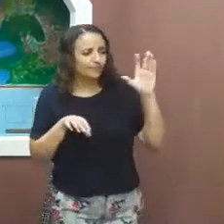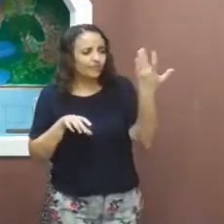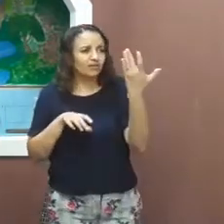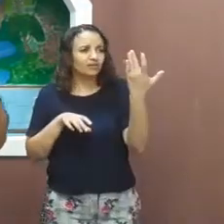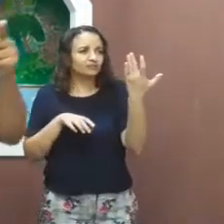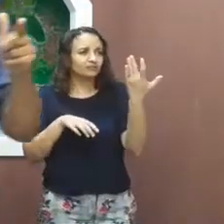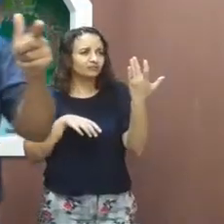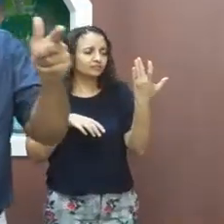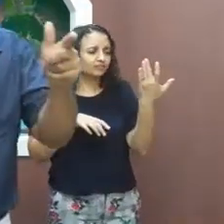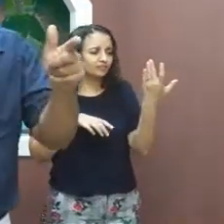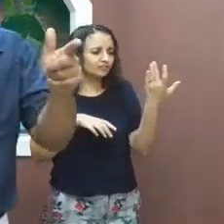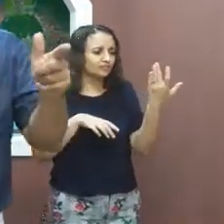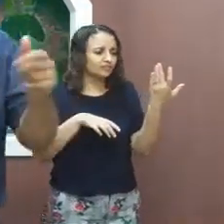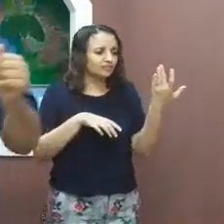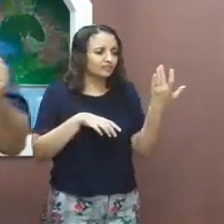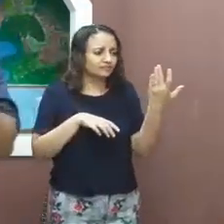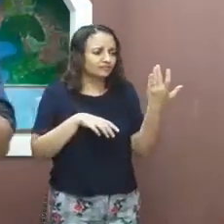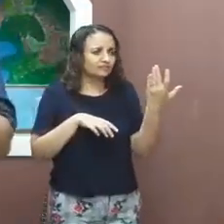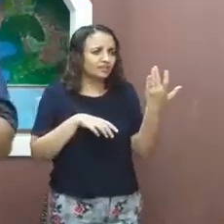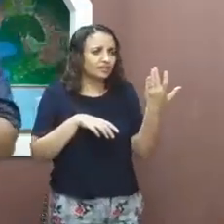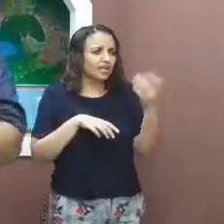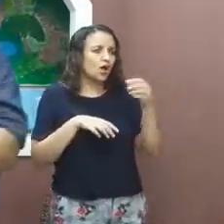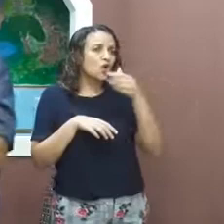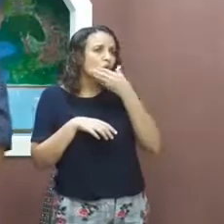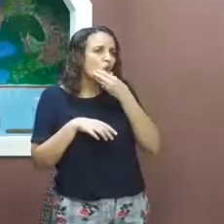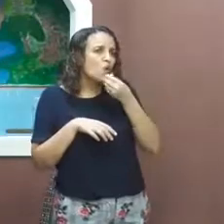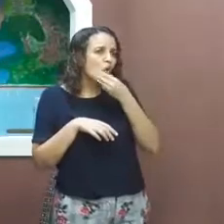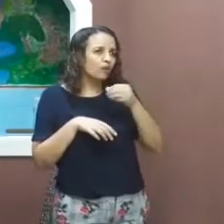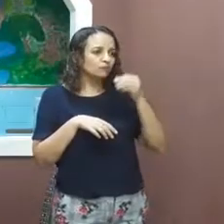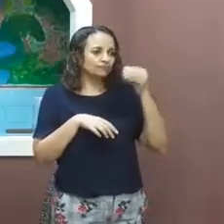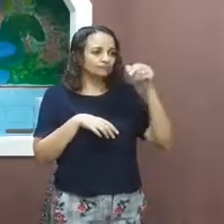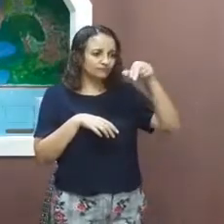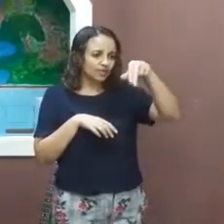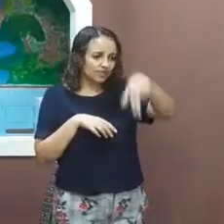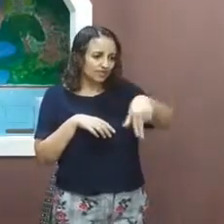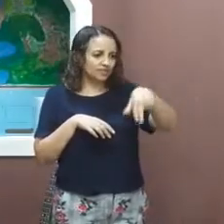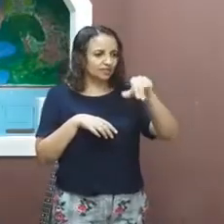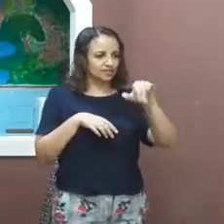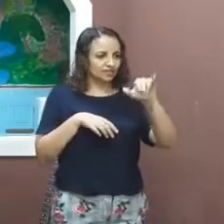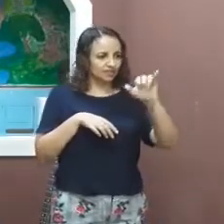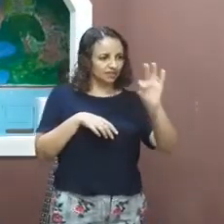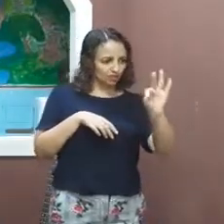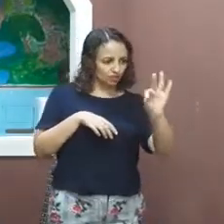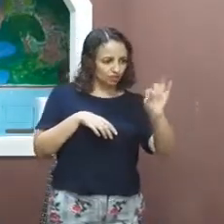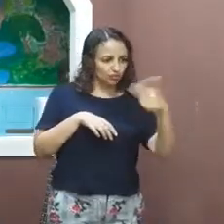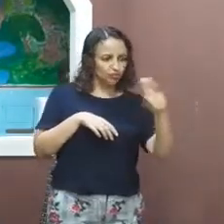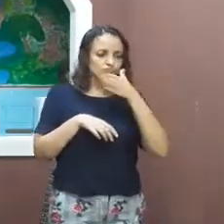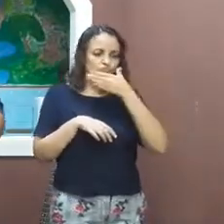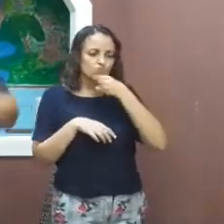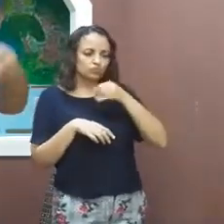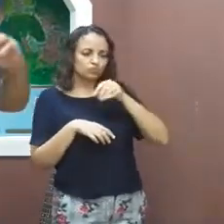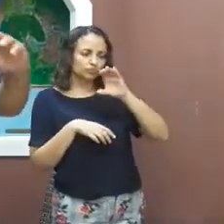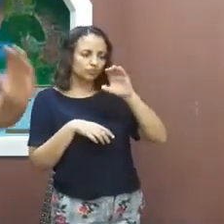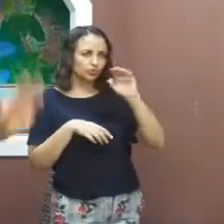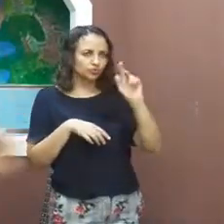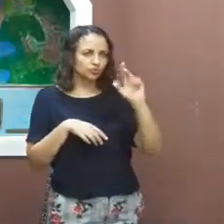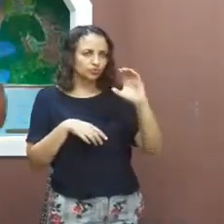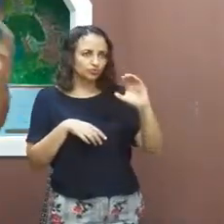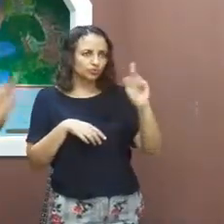que Nietzsche já colocou, que Schopenhauer já colocou, e